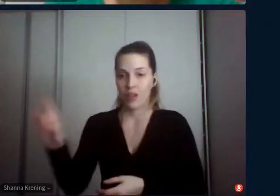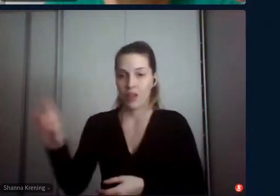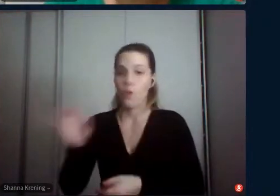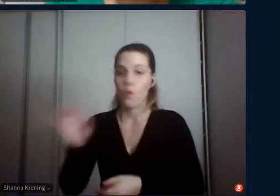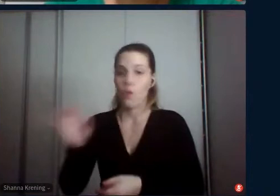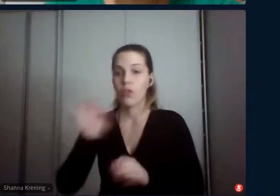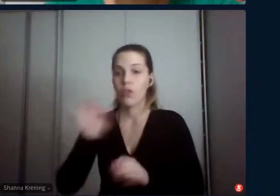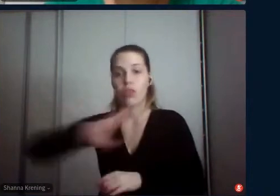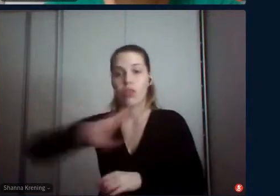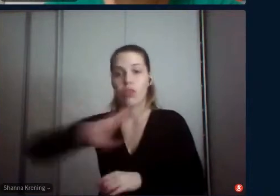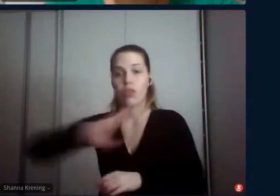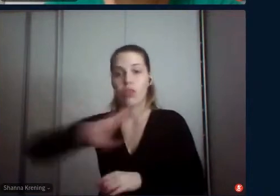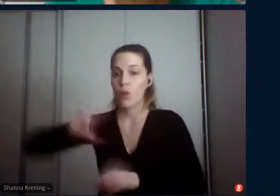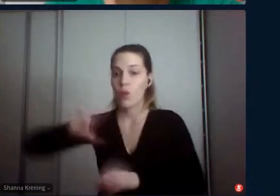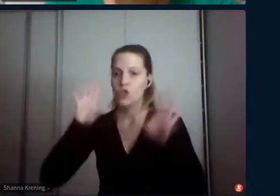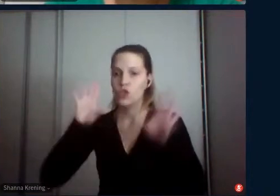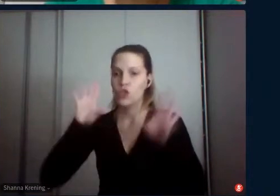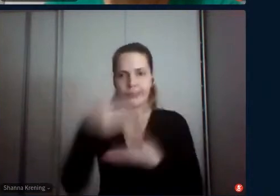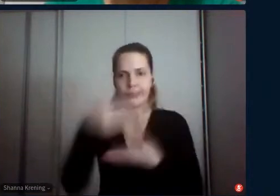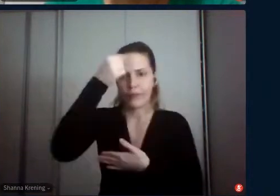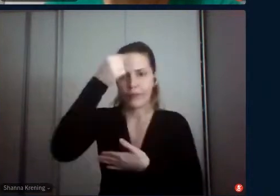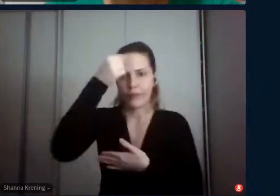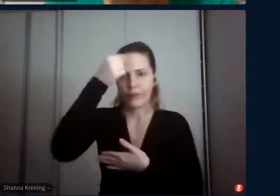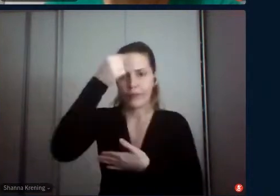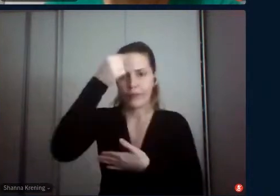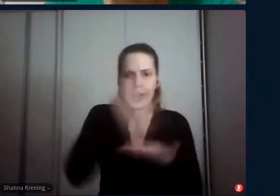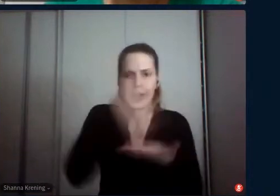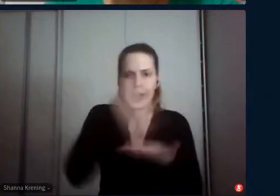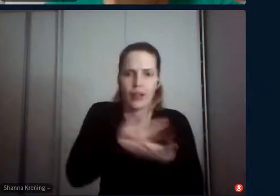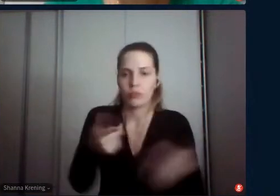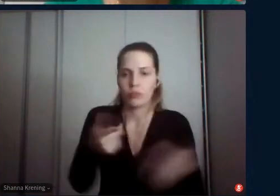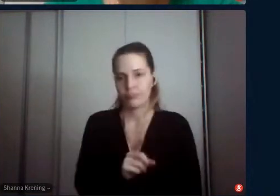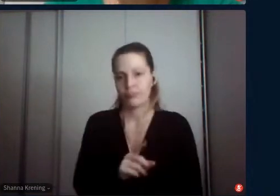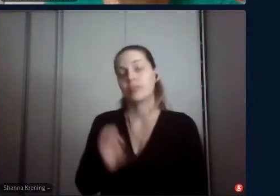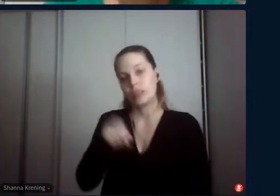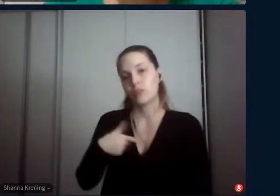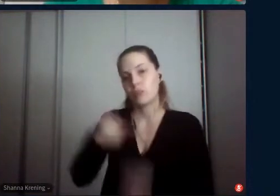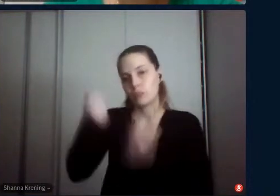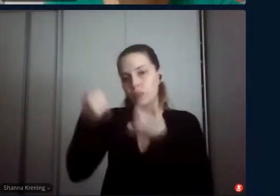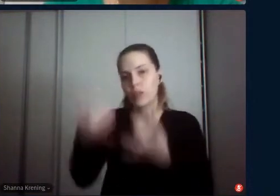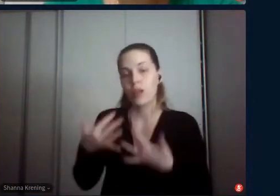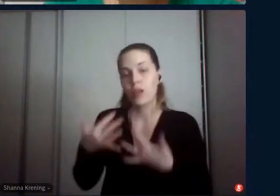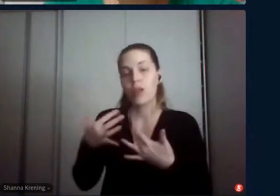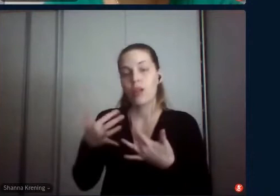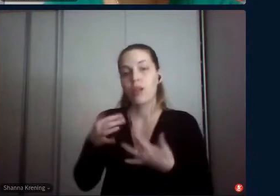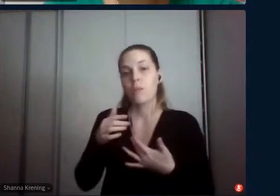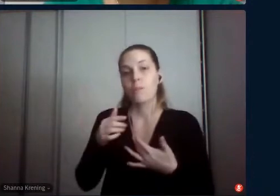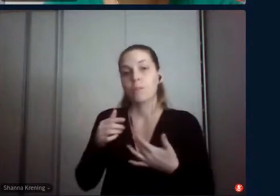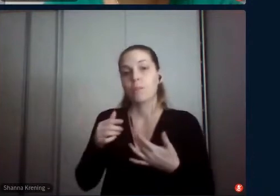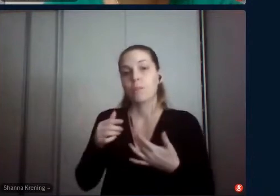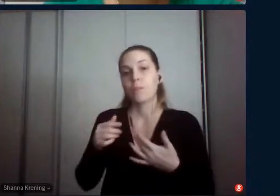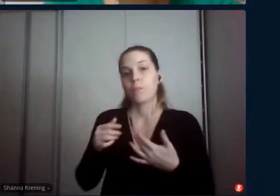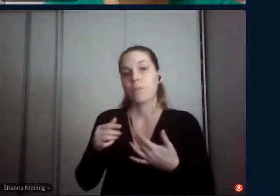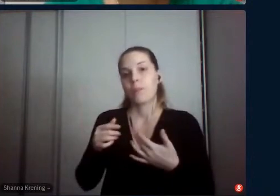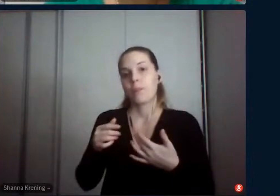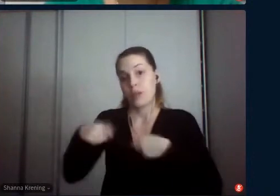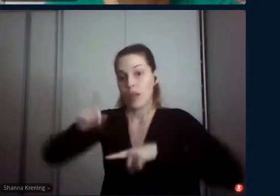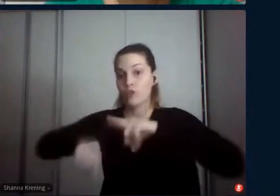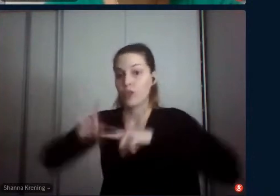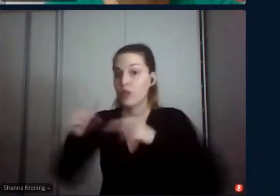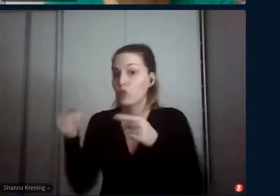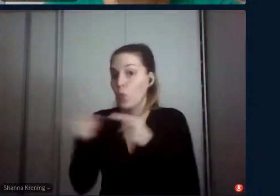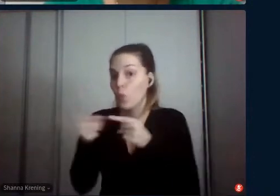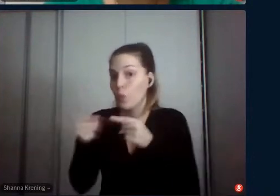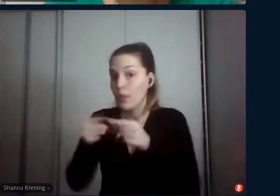está recomendando que as atividades presentes com essa carga horária. Então, a carga horária para